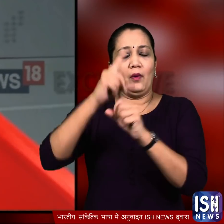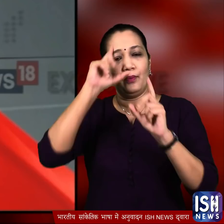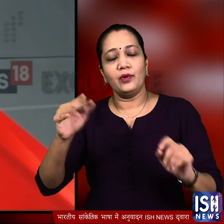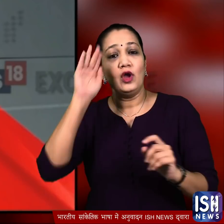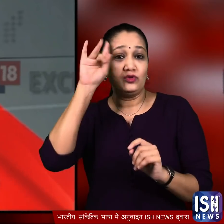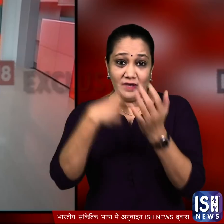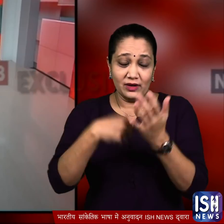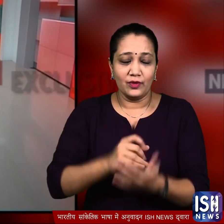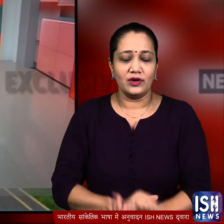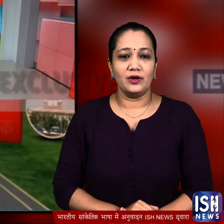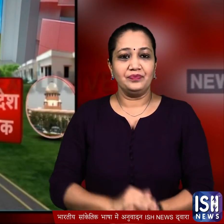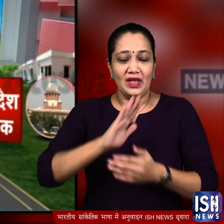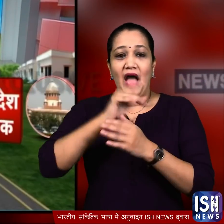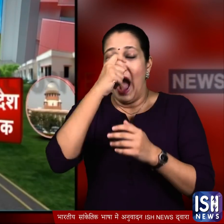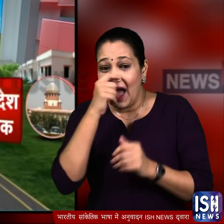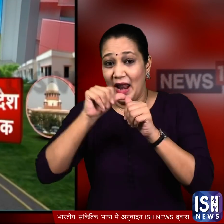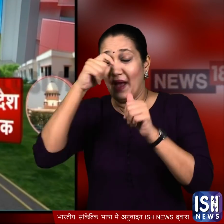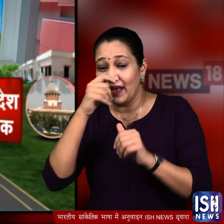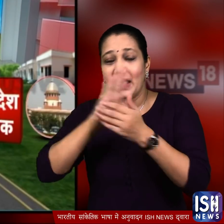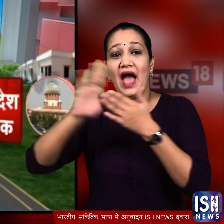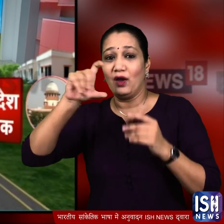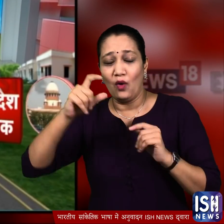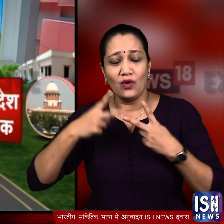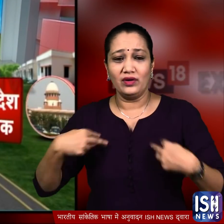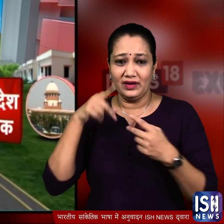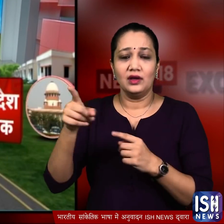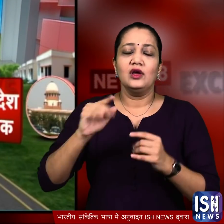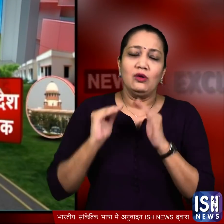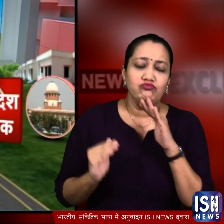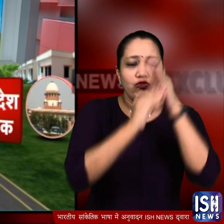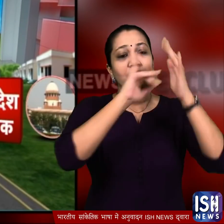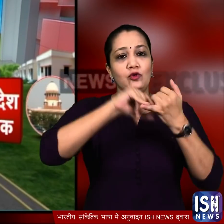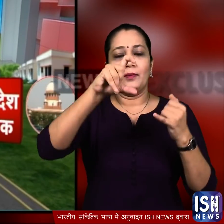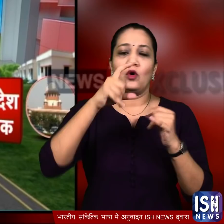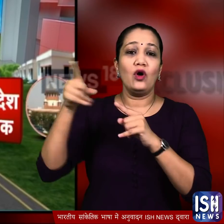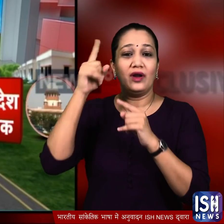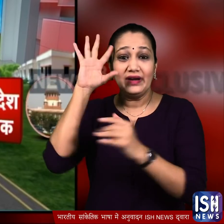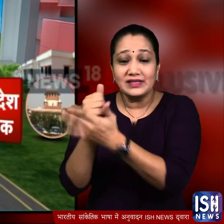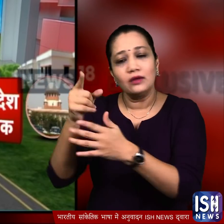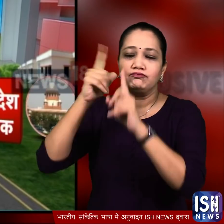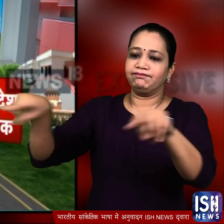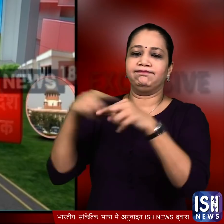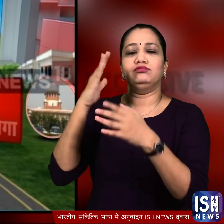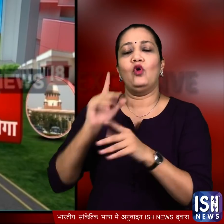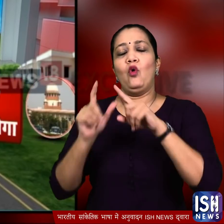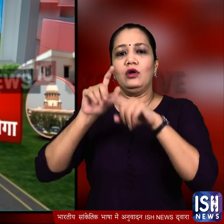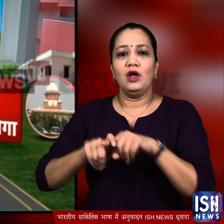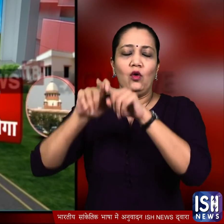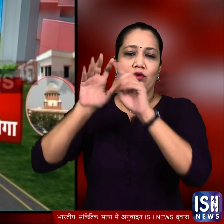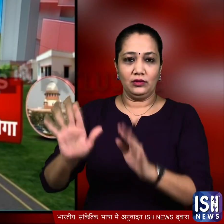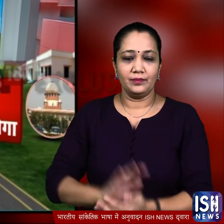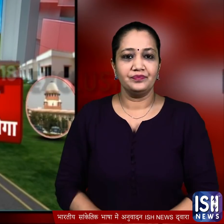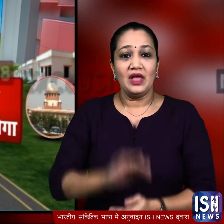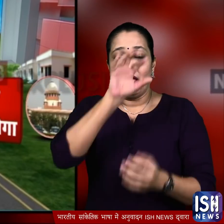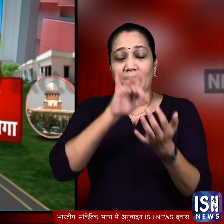एहतशाम खान की रिपोर्ट है कि इलाहाबाद हाई कोर्ट के फैसले पर देश की सबसे बड़ी अदालत ने रोक लगा दी है। यानी यूपी के उन 5